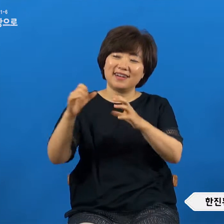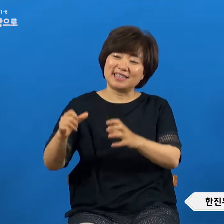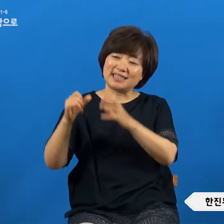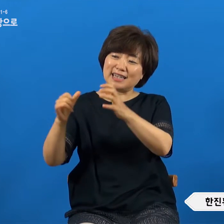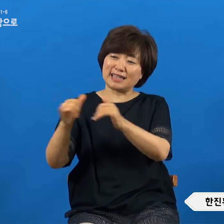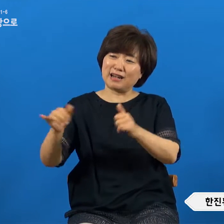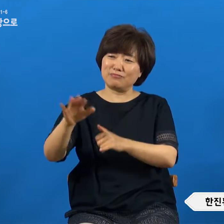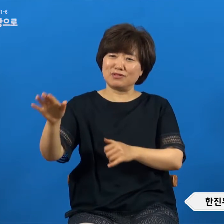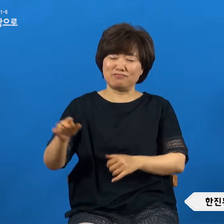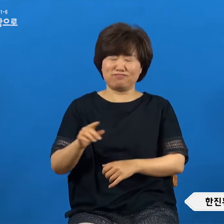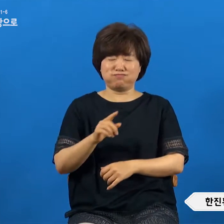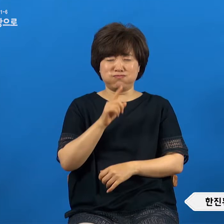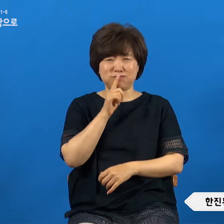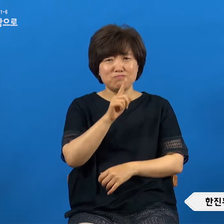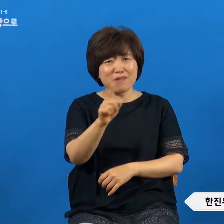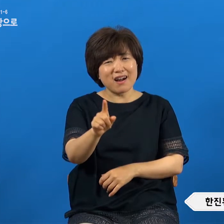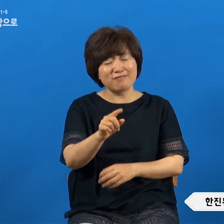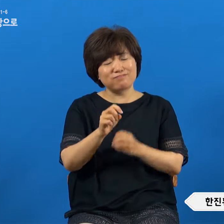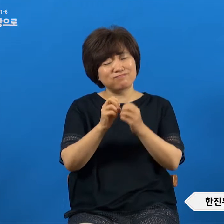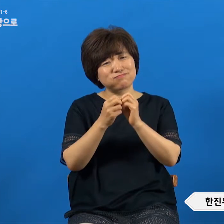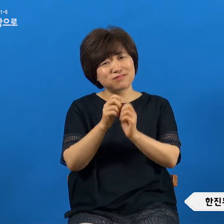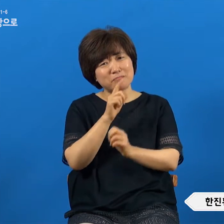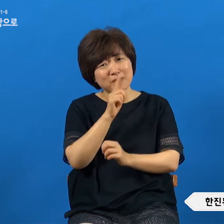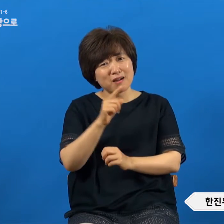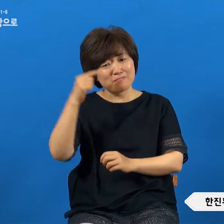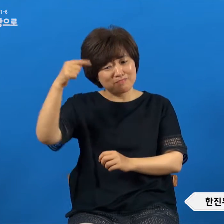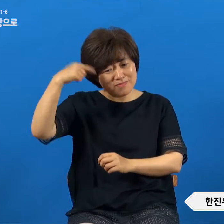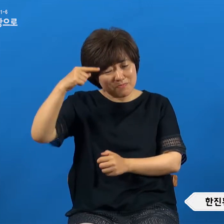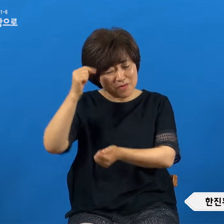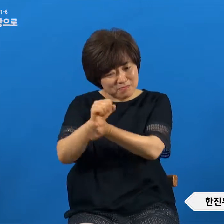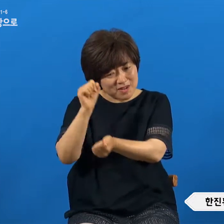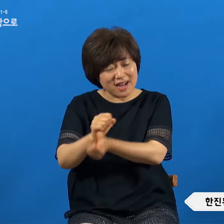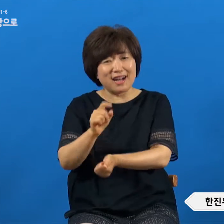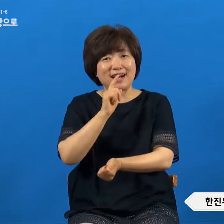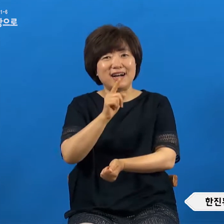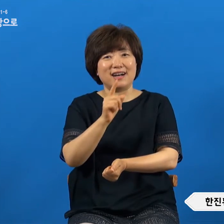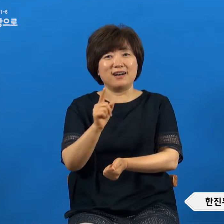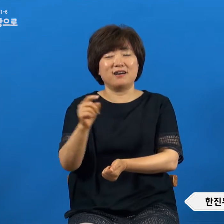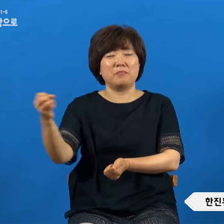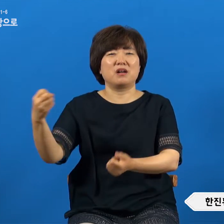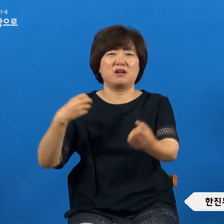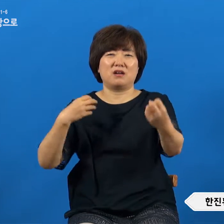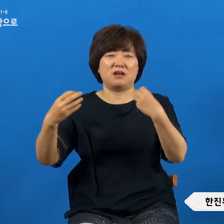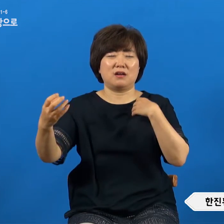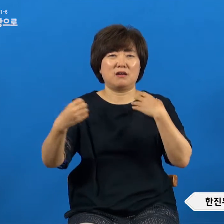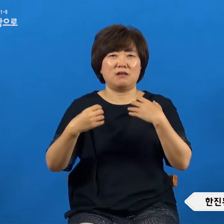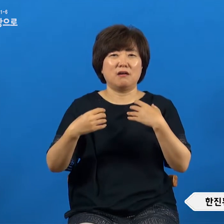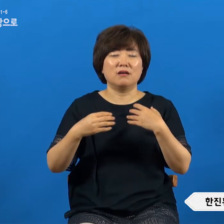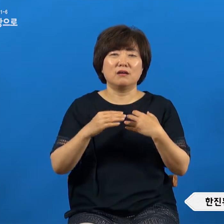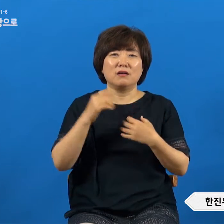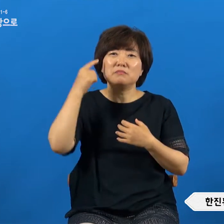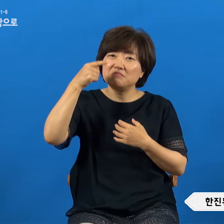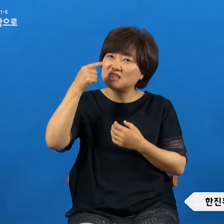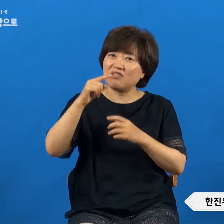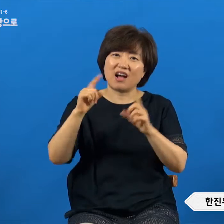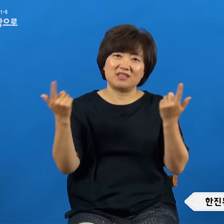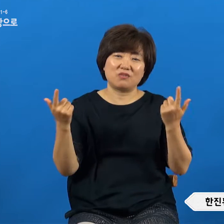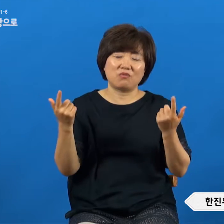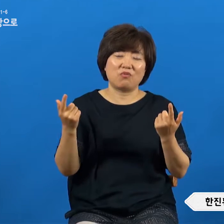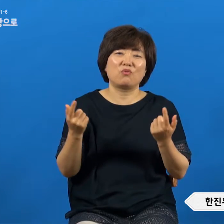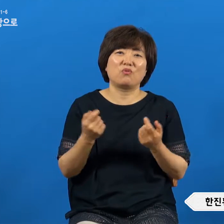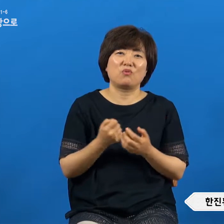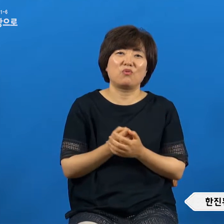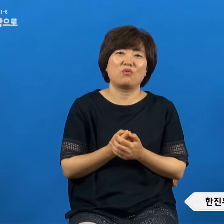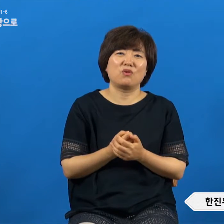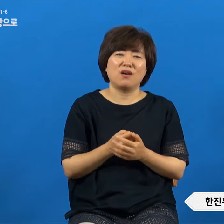세상 사람들은 뭔 소리냐고 하겠지요. 미쳤냐고 하겠지요. 그런 미친 것이 아니라